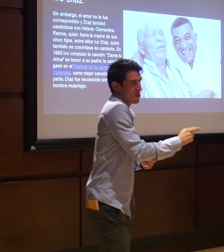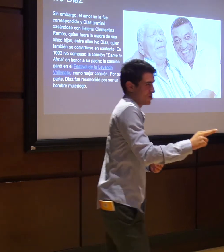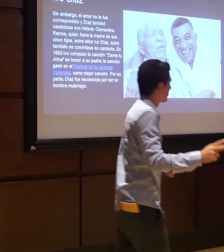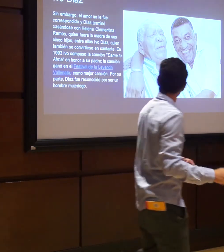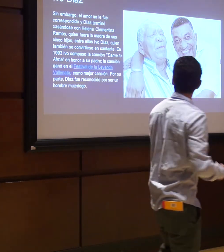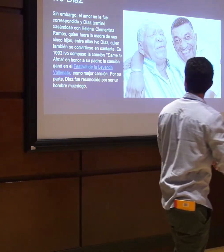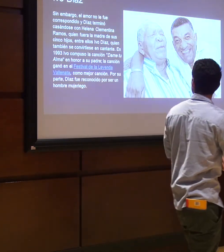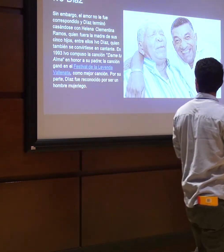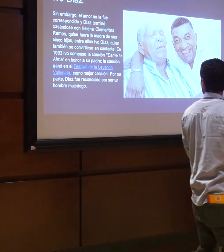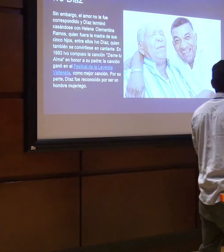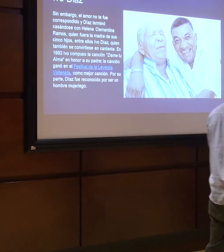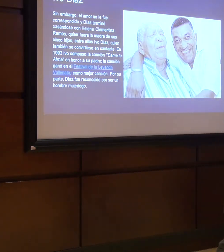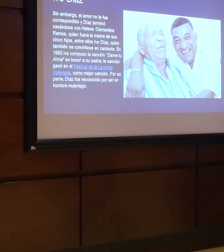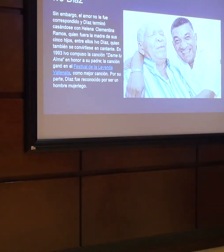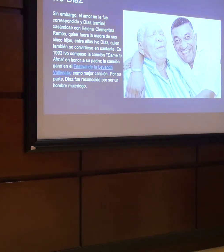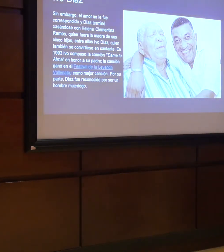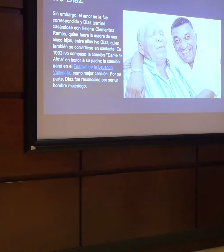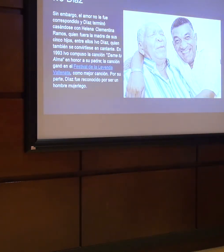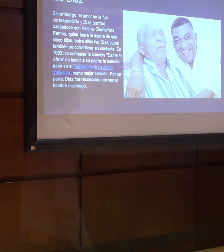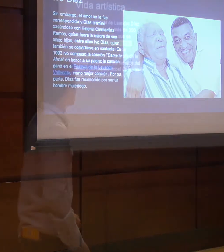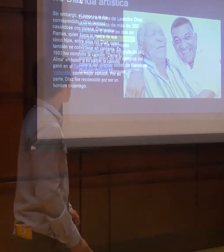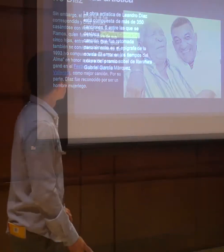terminó casándose con la señora Elena Clementina.